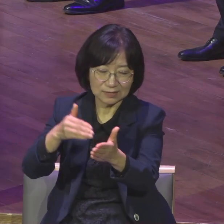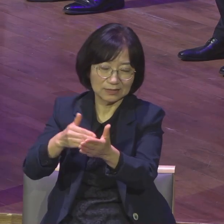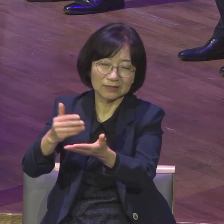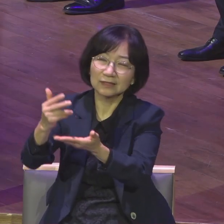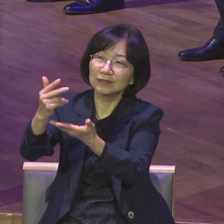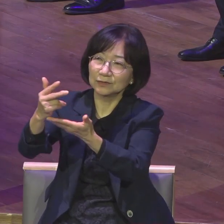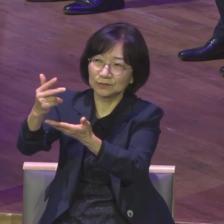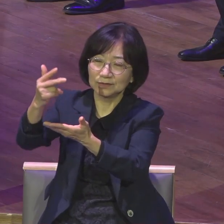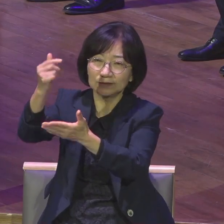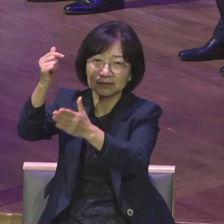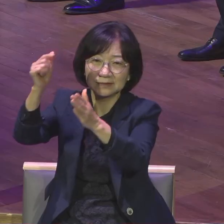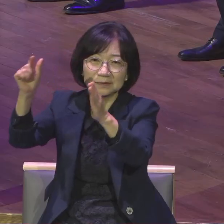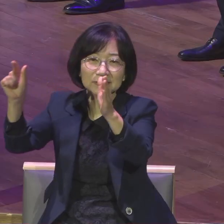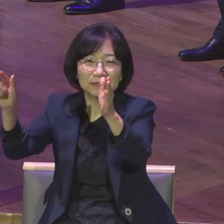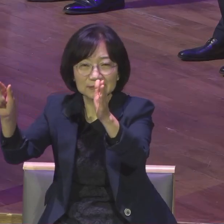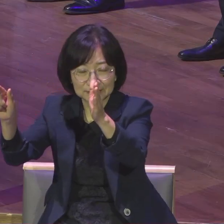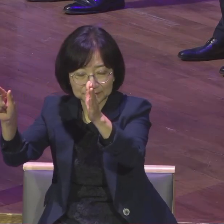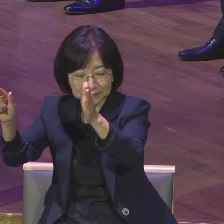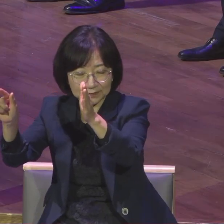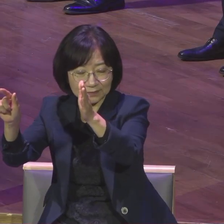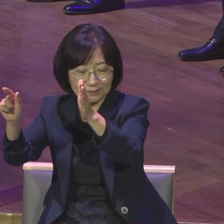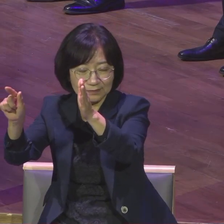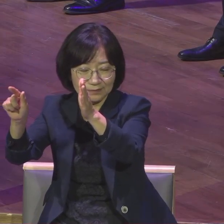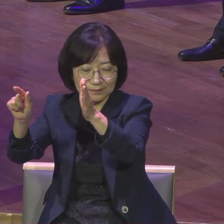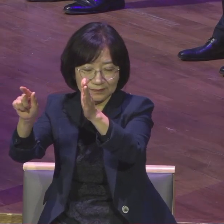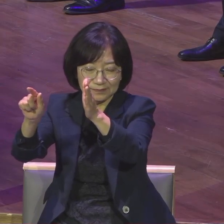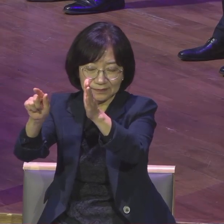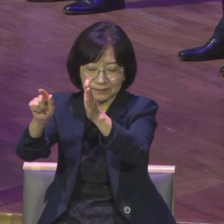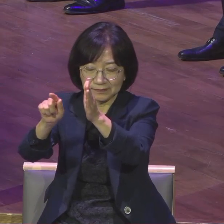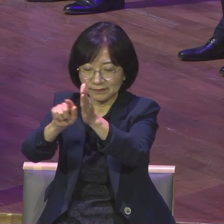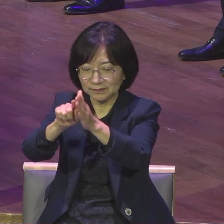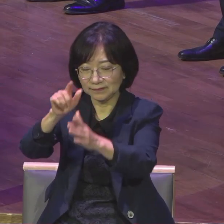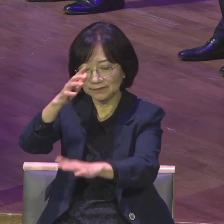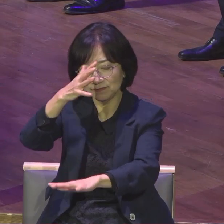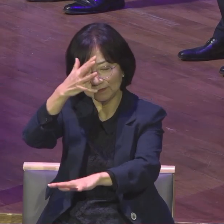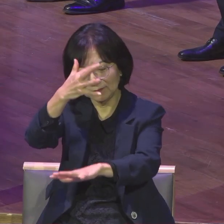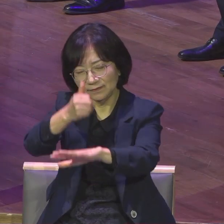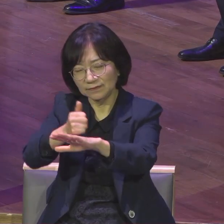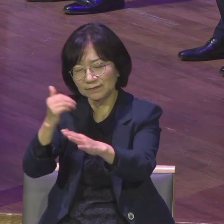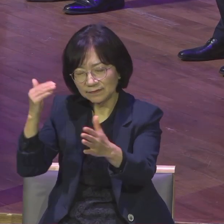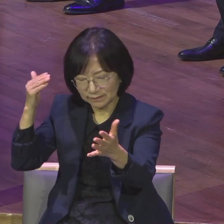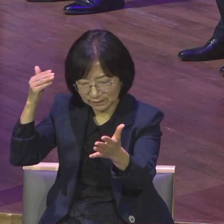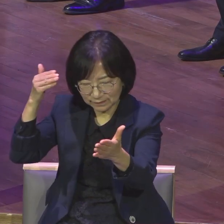끝까지 그를 믿으라.